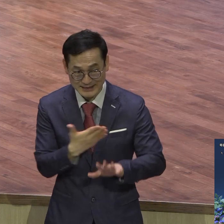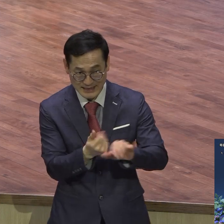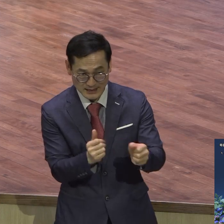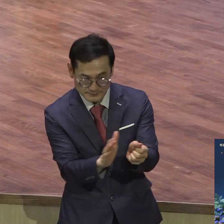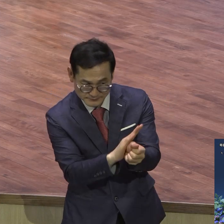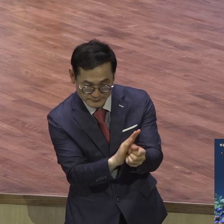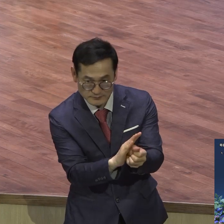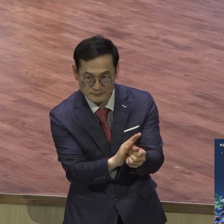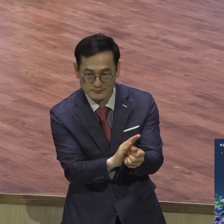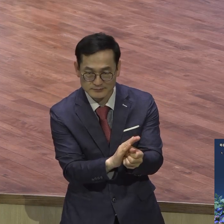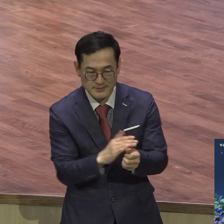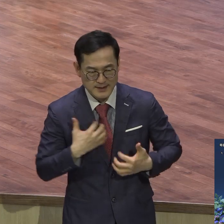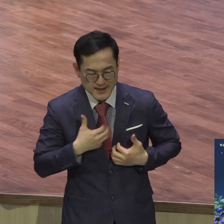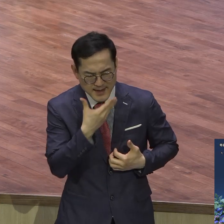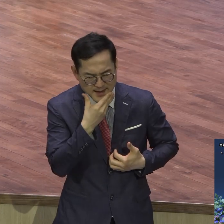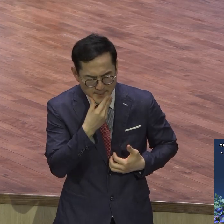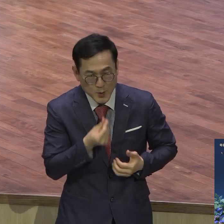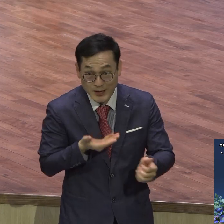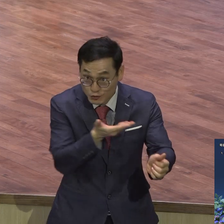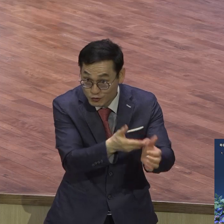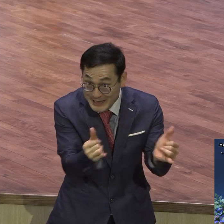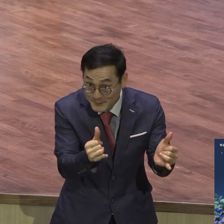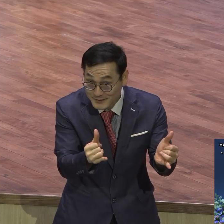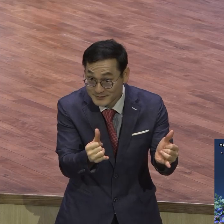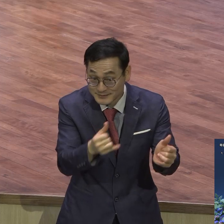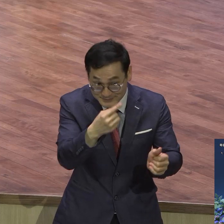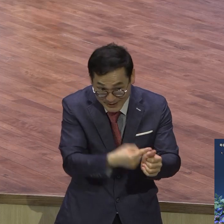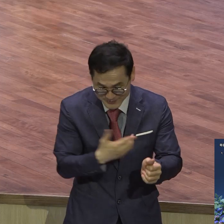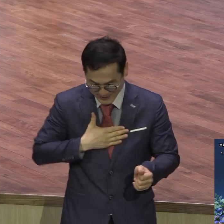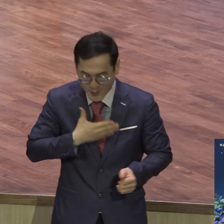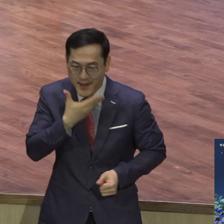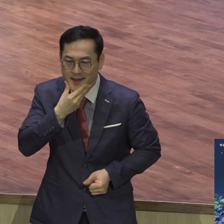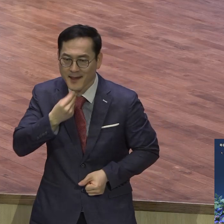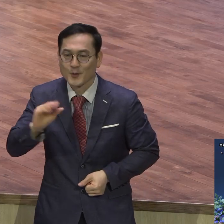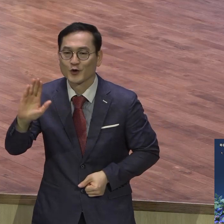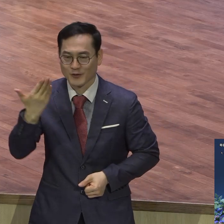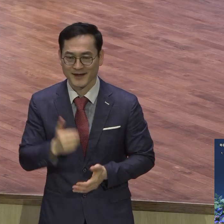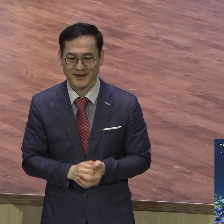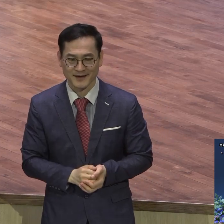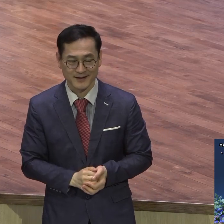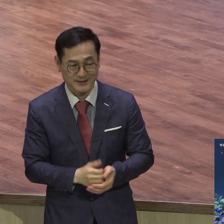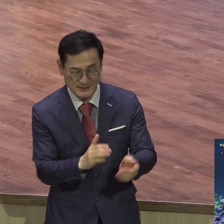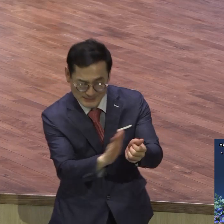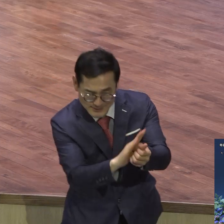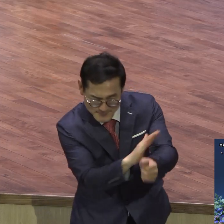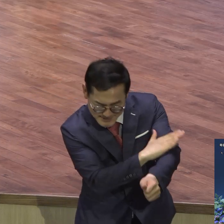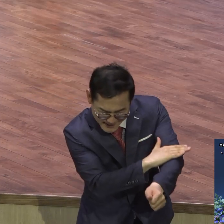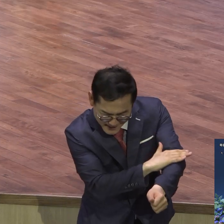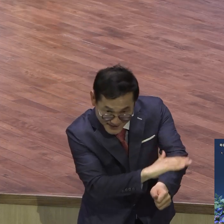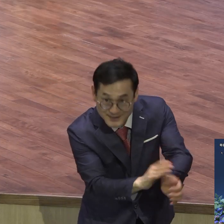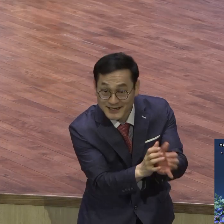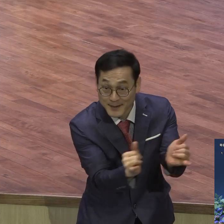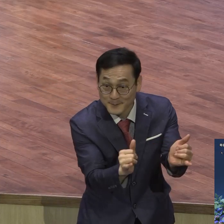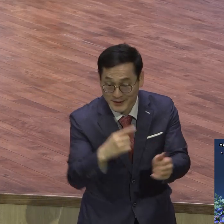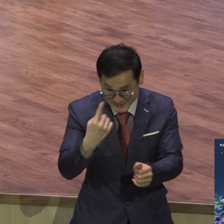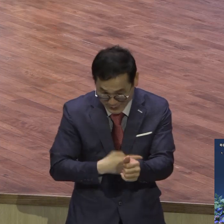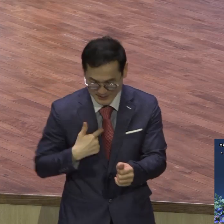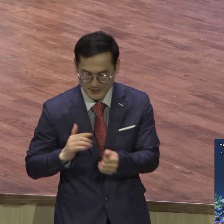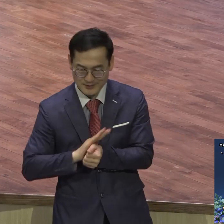자기도 윤태하게 되는 이라 그랬어요. 남을 윤태하게. 남을 대접 잘하고 잘 나가게 해주면